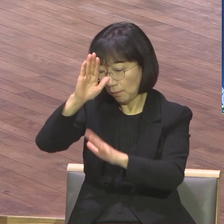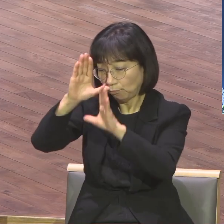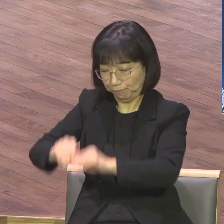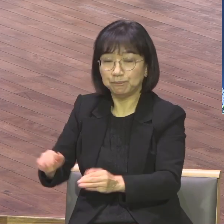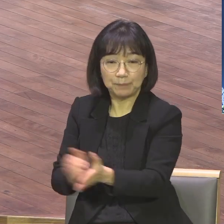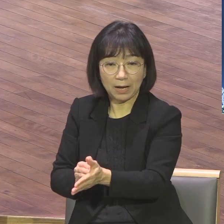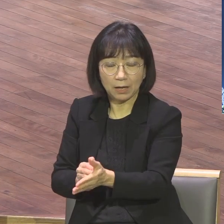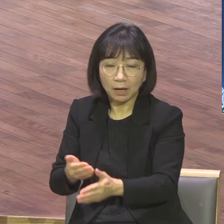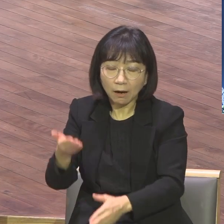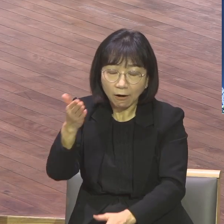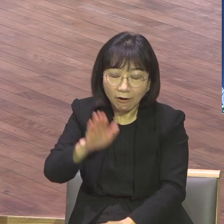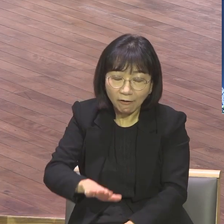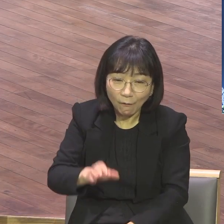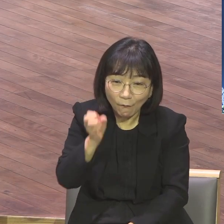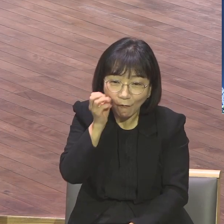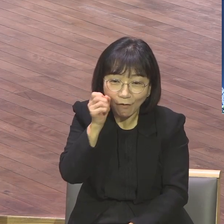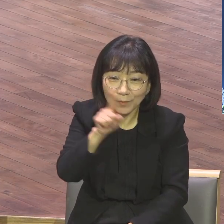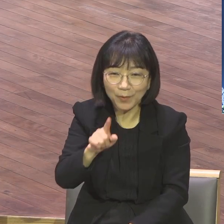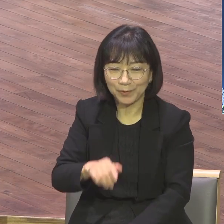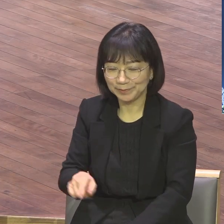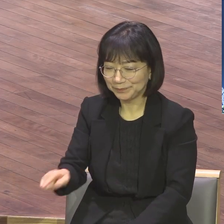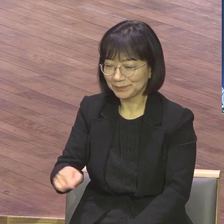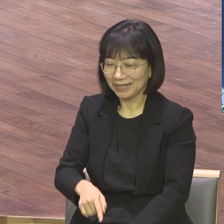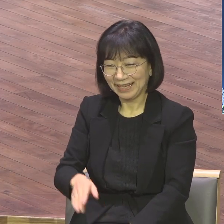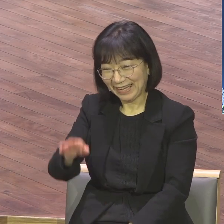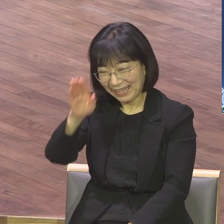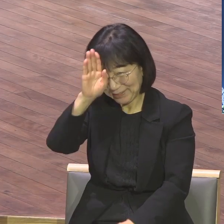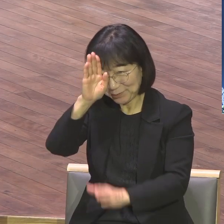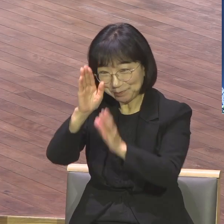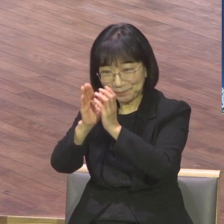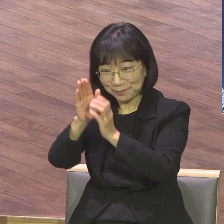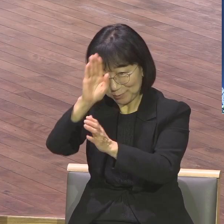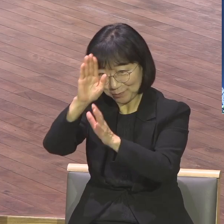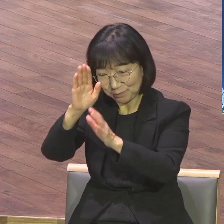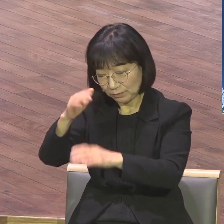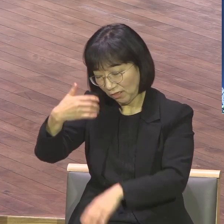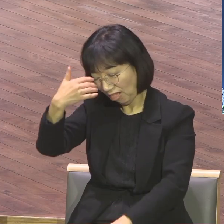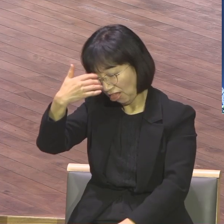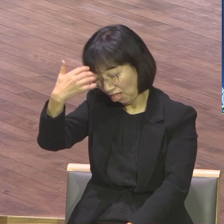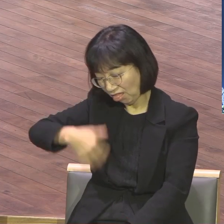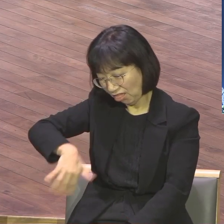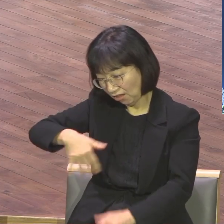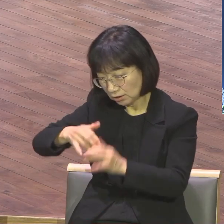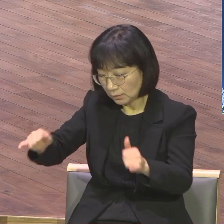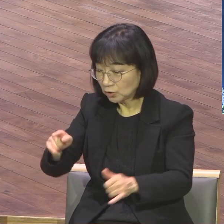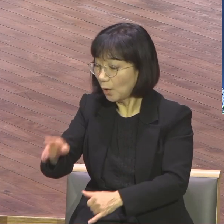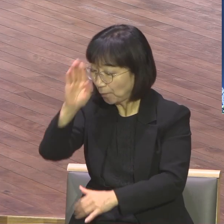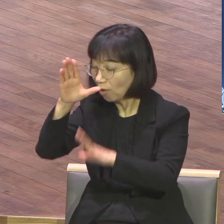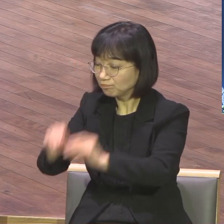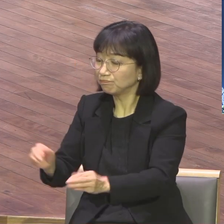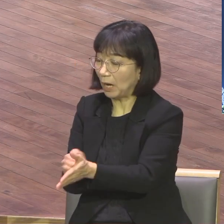것은요 정근병자를 향해서 내 병이 낫다라고 말씀하지 않았어요.